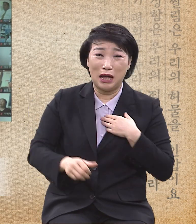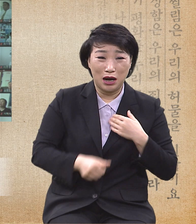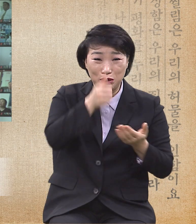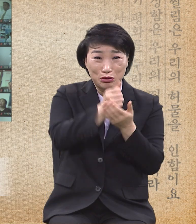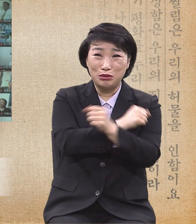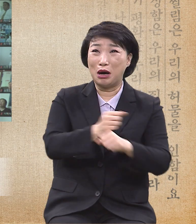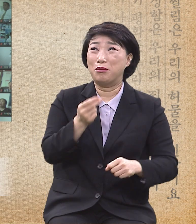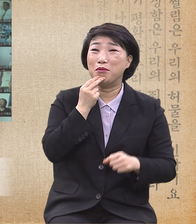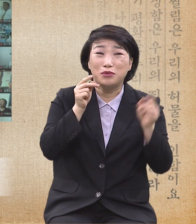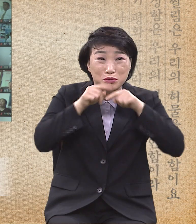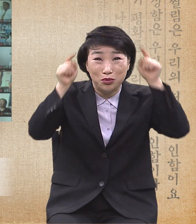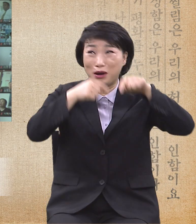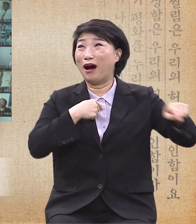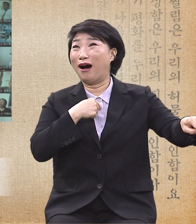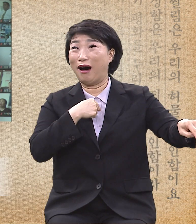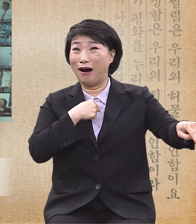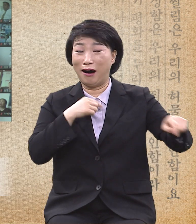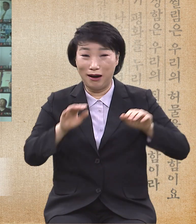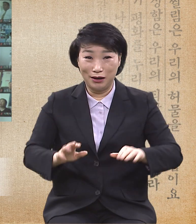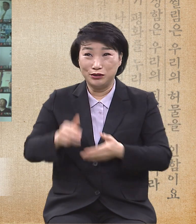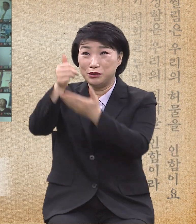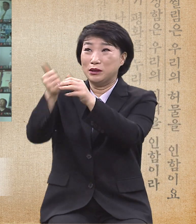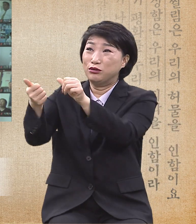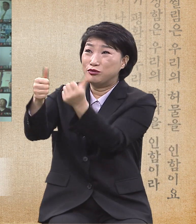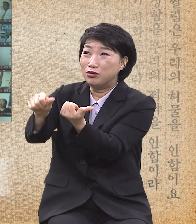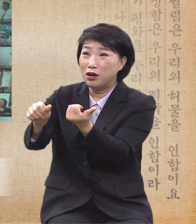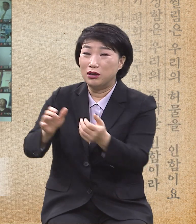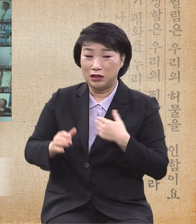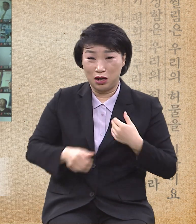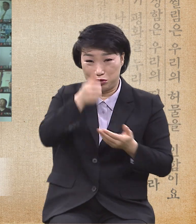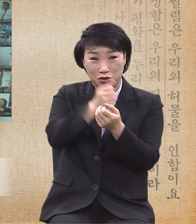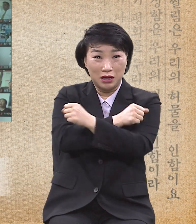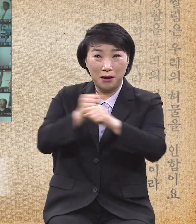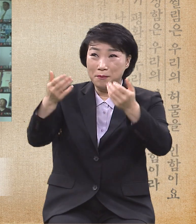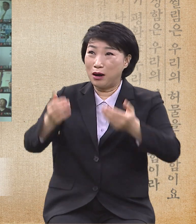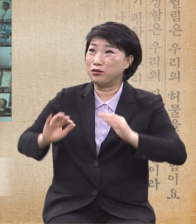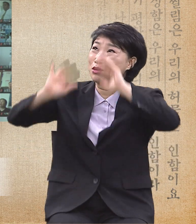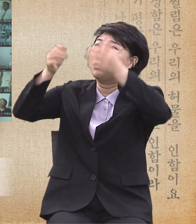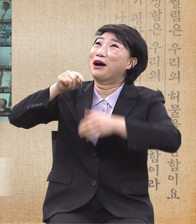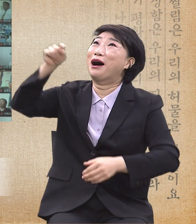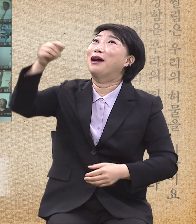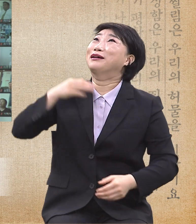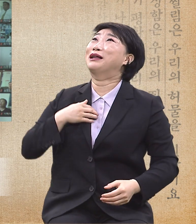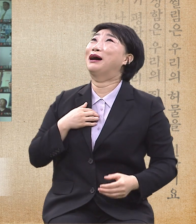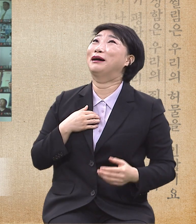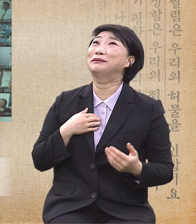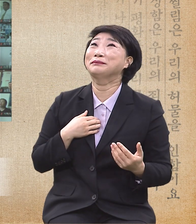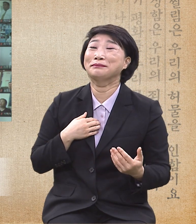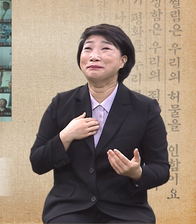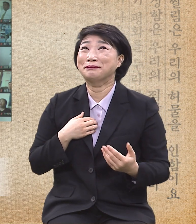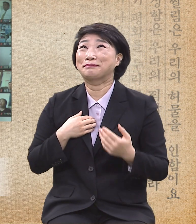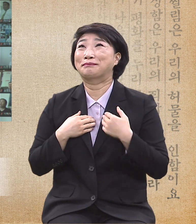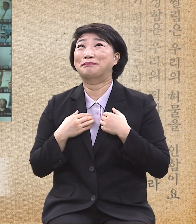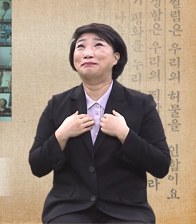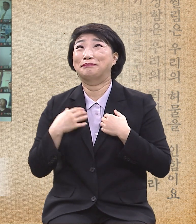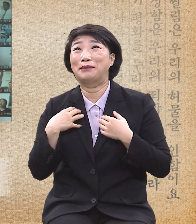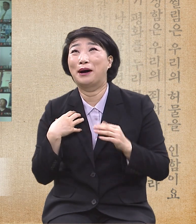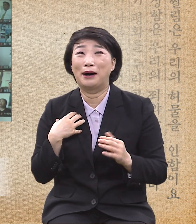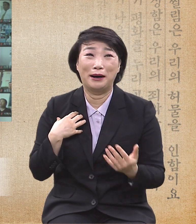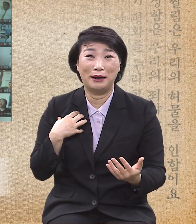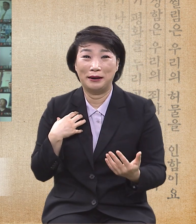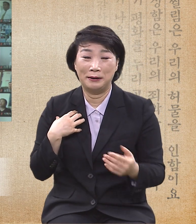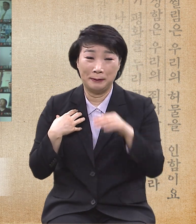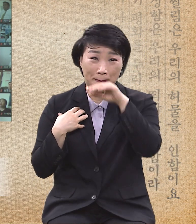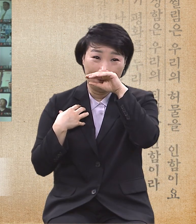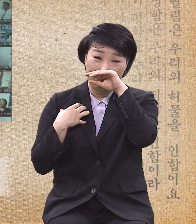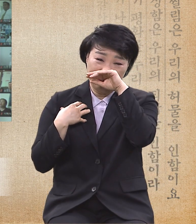제사함이 없고 지옥 가야 되고, 주님이 죽으시면 제사 안 받고 내 천국 가야 되니 이걸 어찌해야 되나?